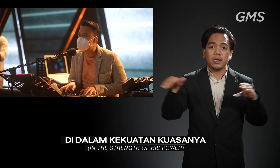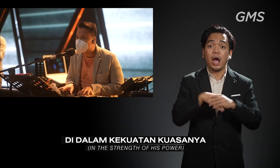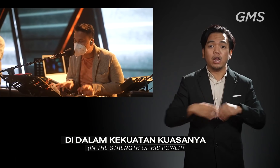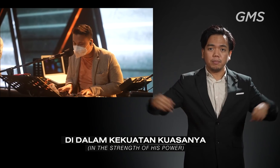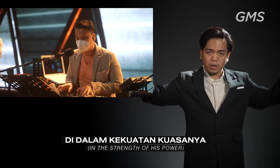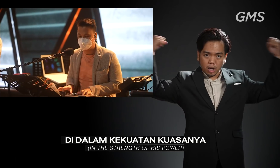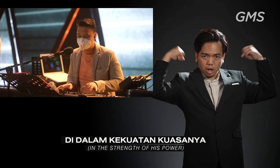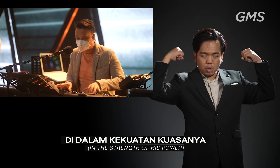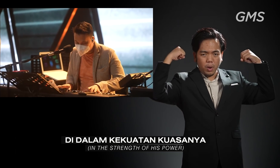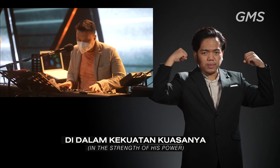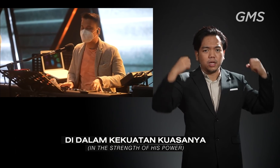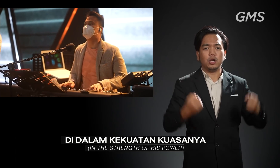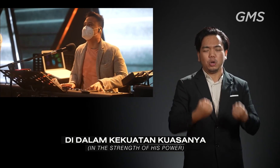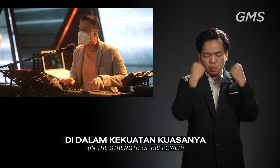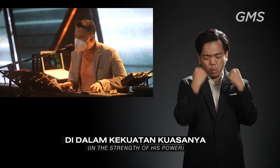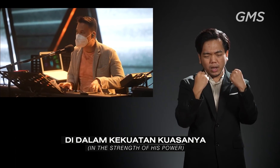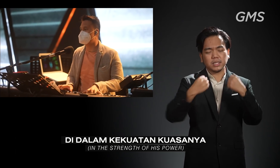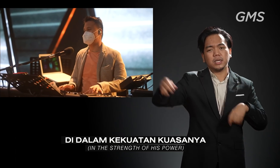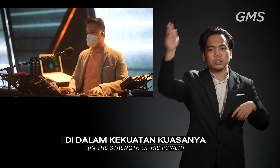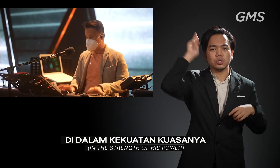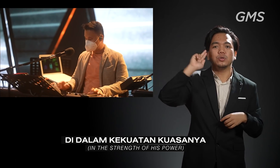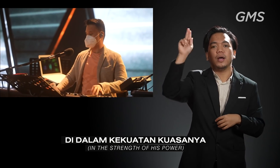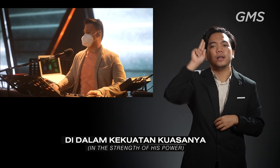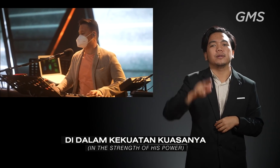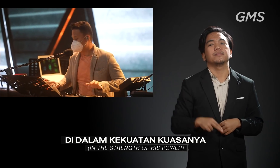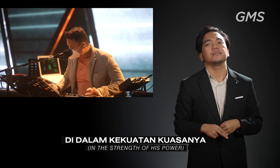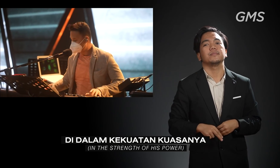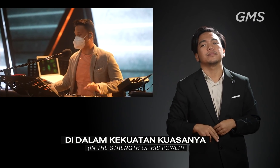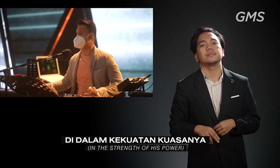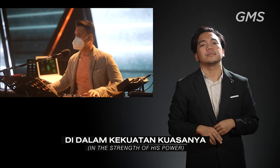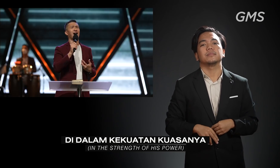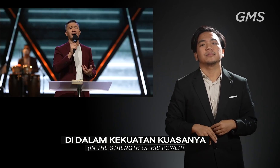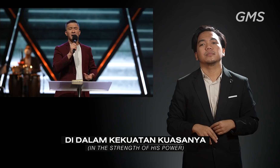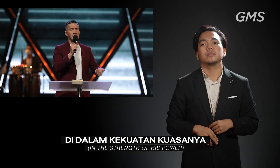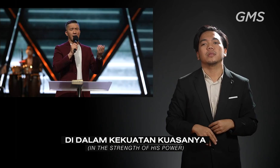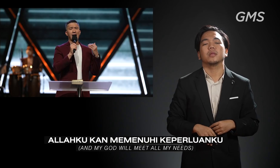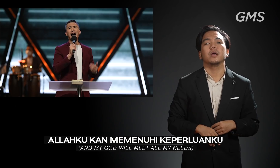di dalam kekuatan kuasa-Nya.